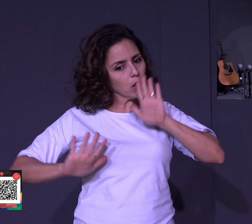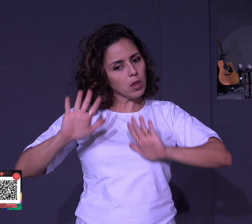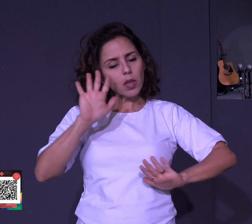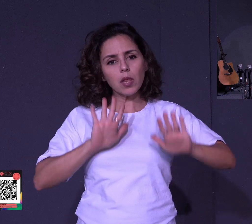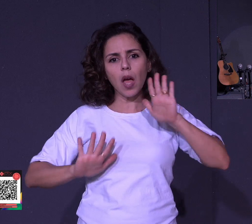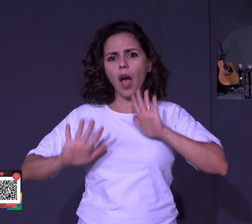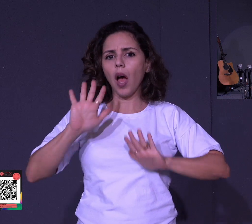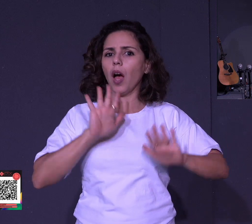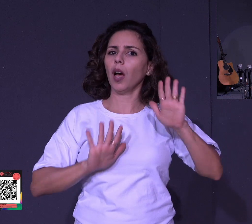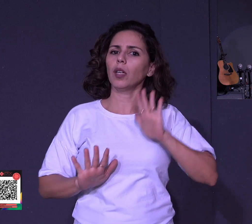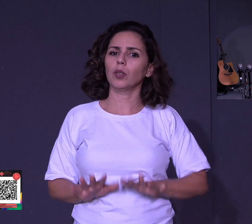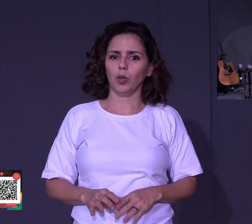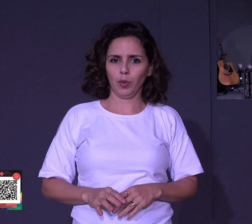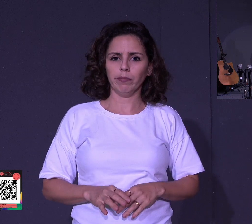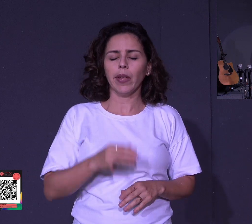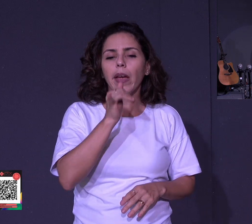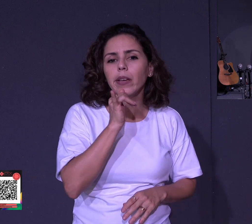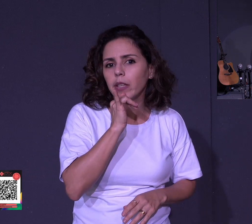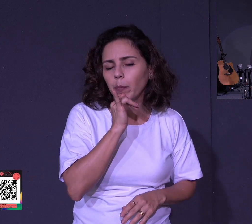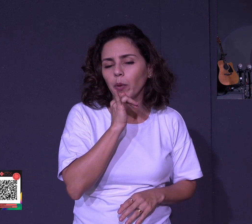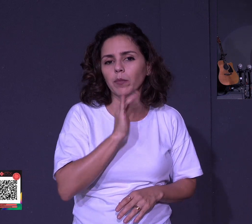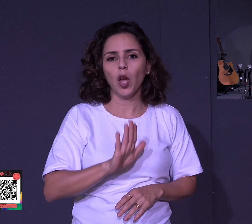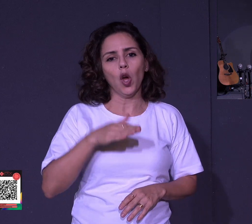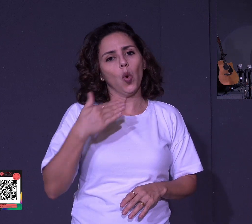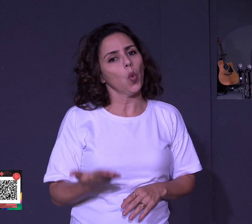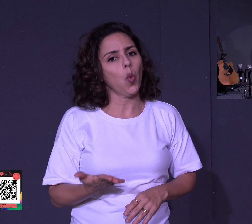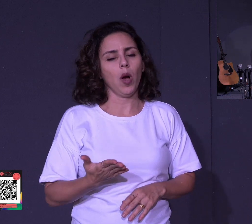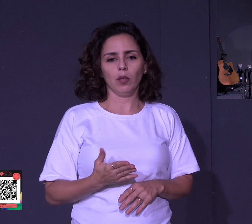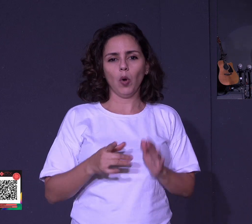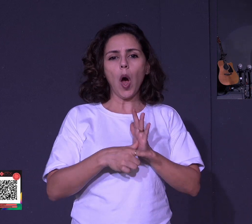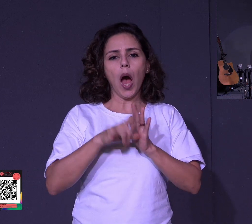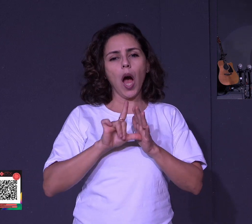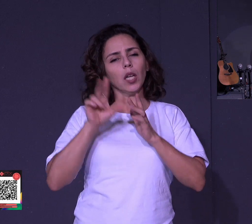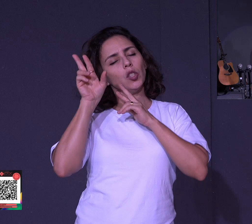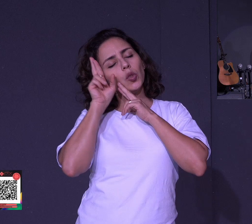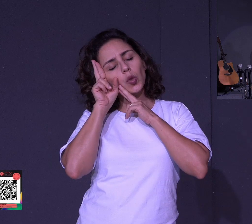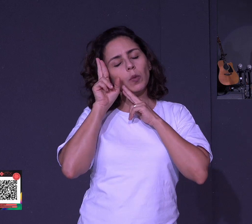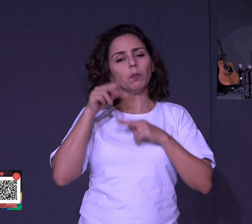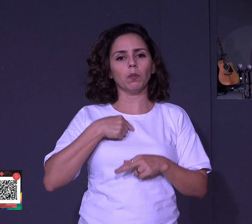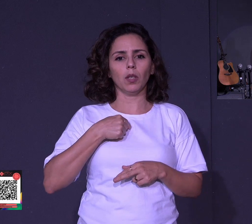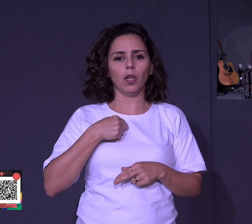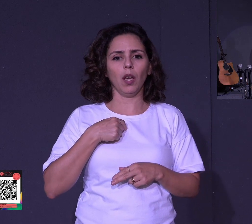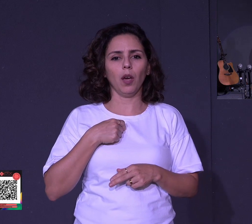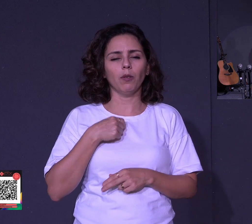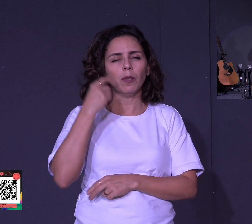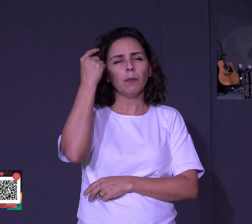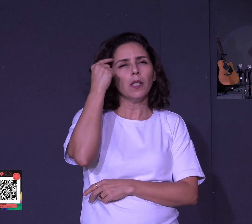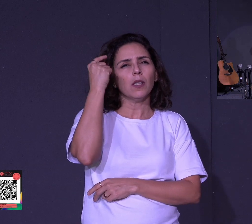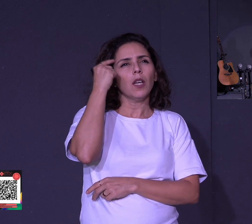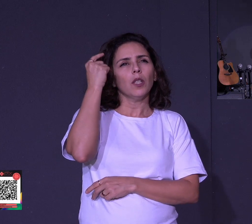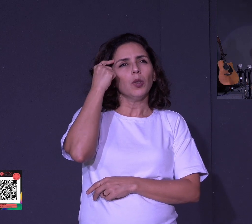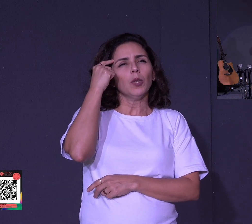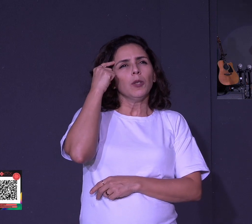com este século, mas transformem-se pela renovação da vossa mente, para que só assim vocês experimentem a vontade de Deus,